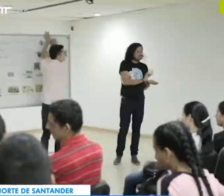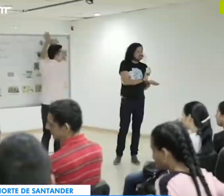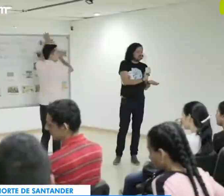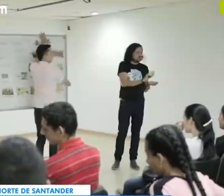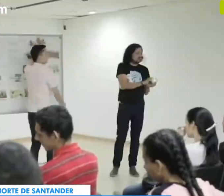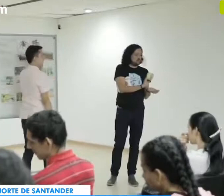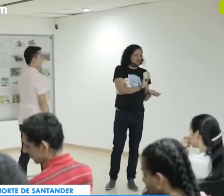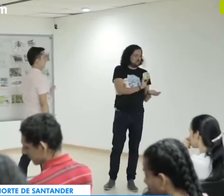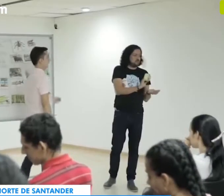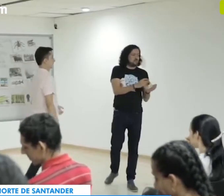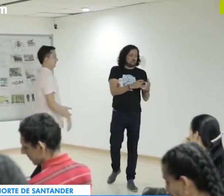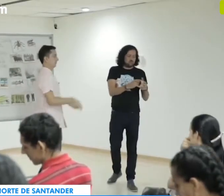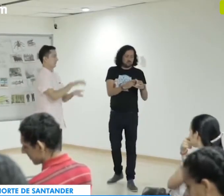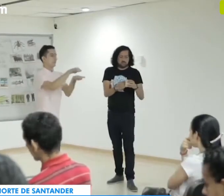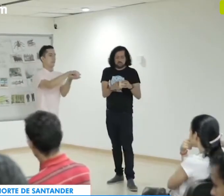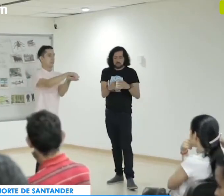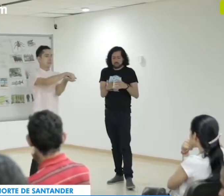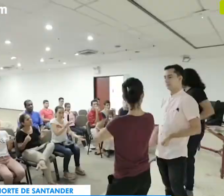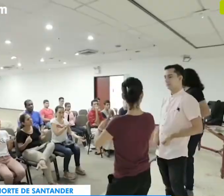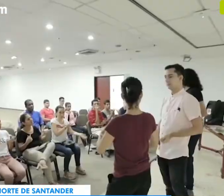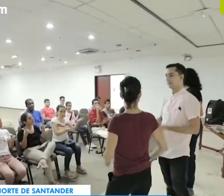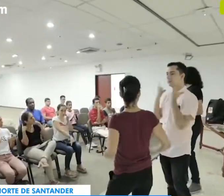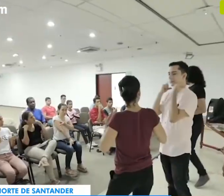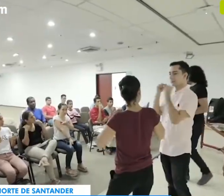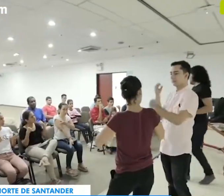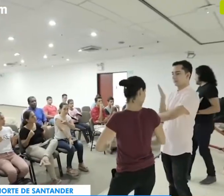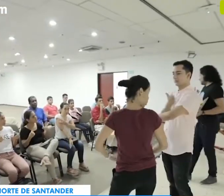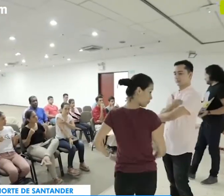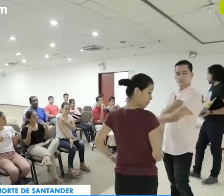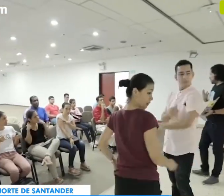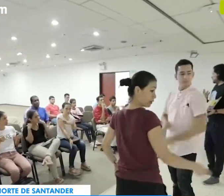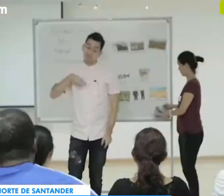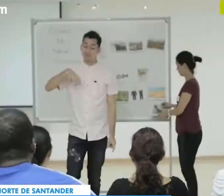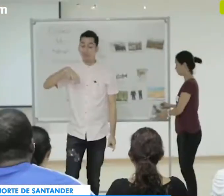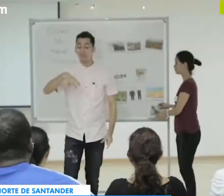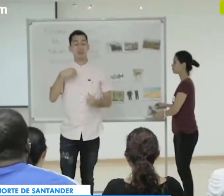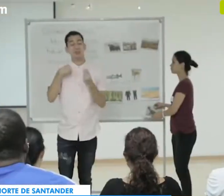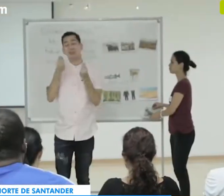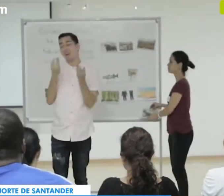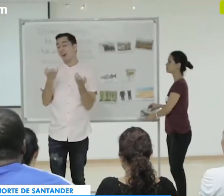vinculación laboral de población sorda, que solo asciende al 11% en Cúcuta.